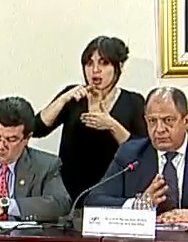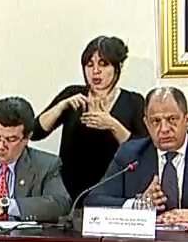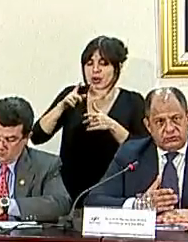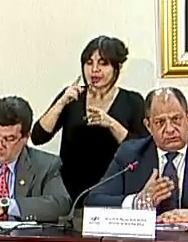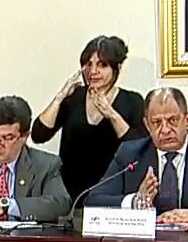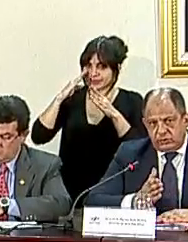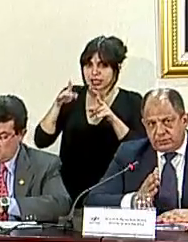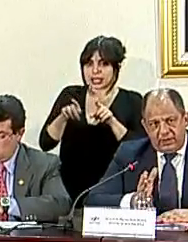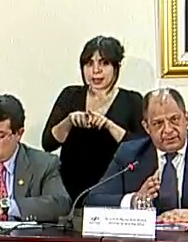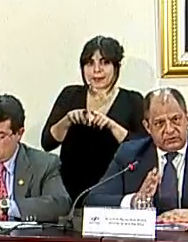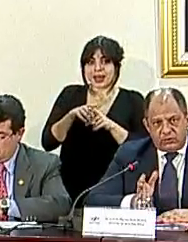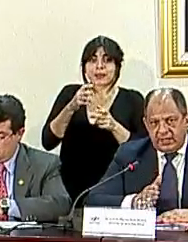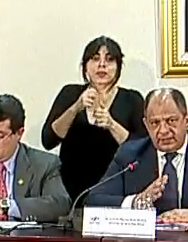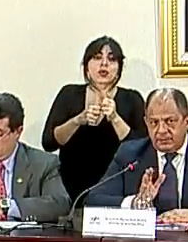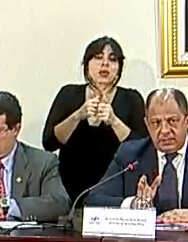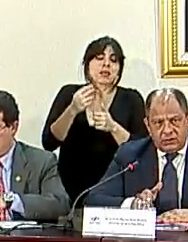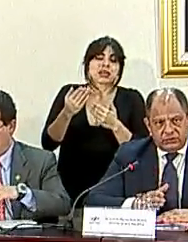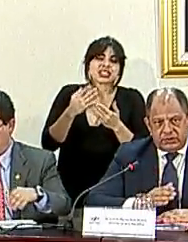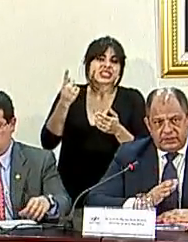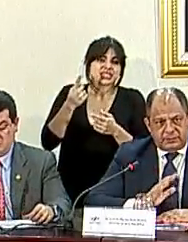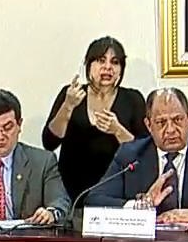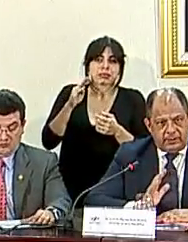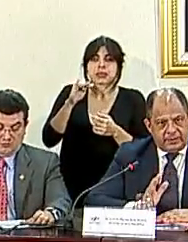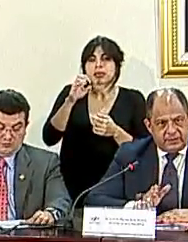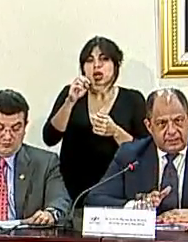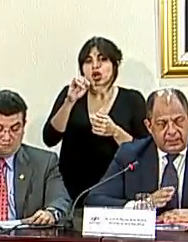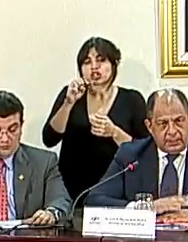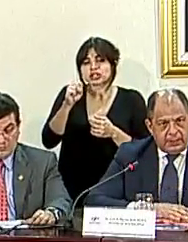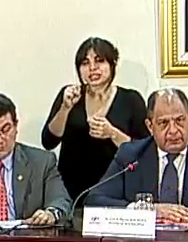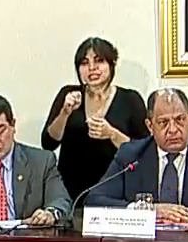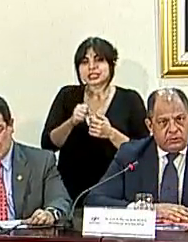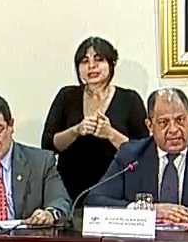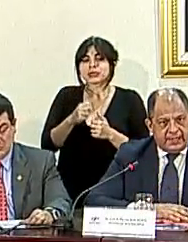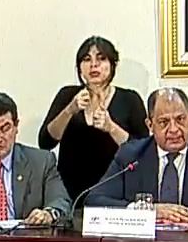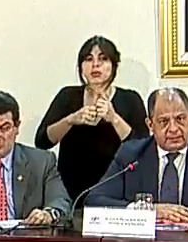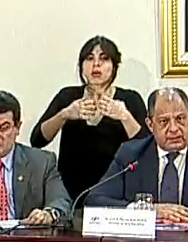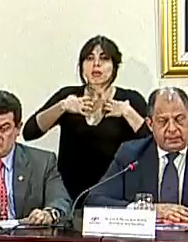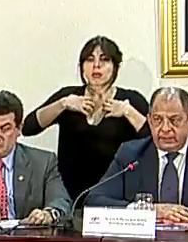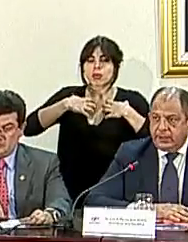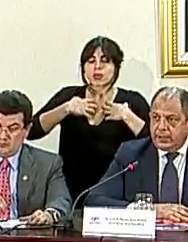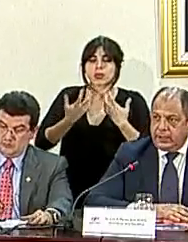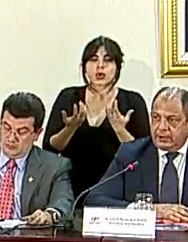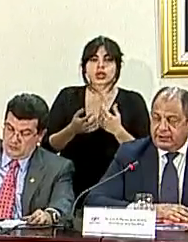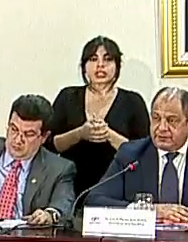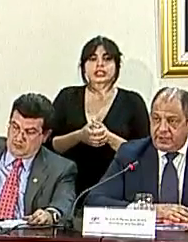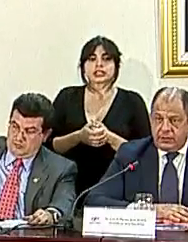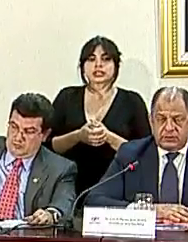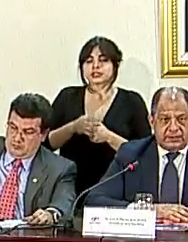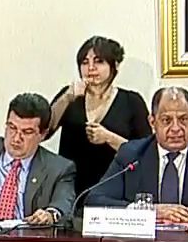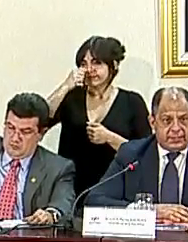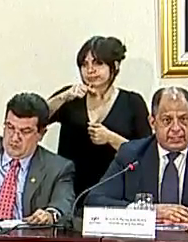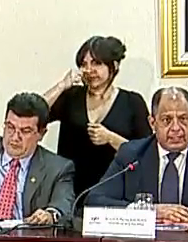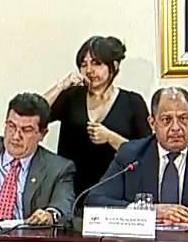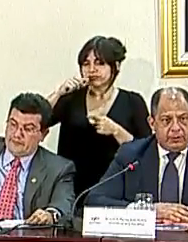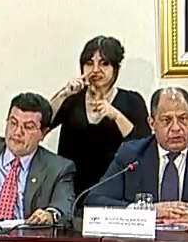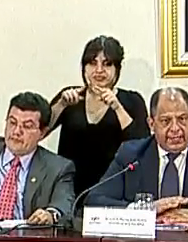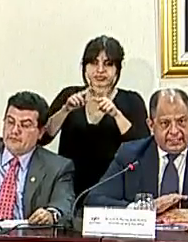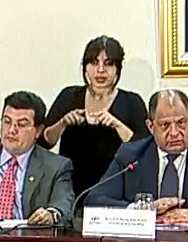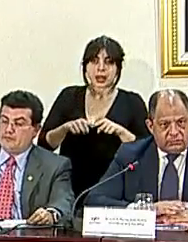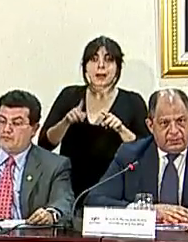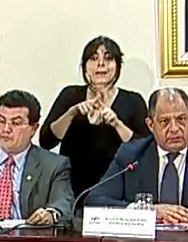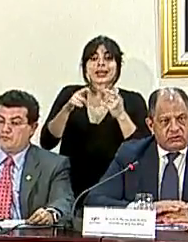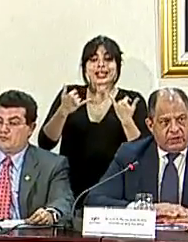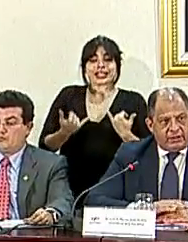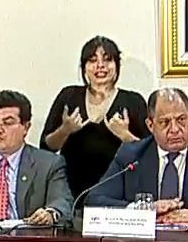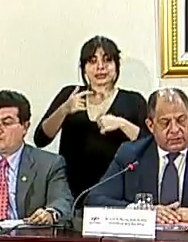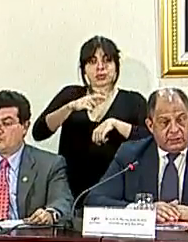después los problemas usuales de micosis, problemas de pulmonares, resfríos, etcétera. Pero en